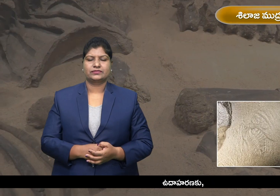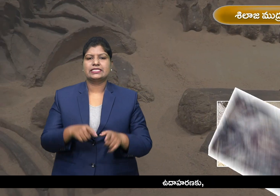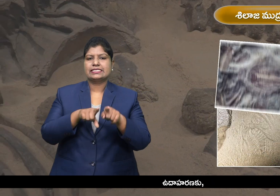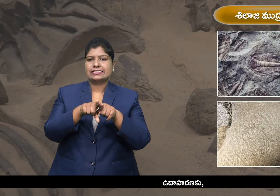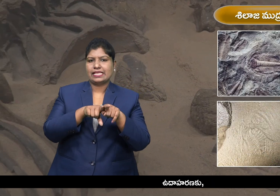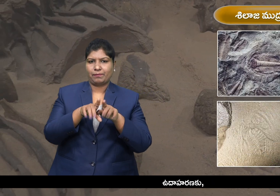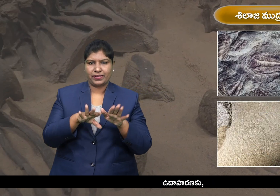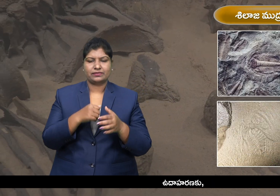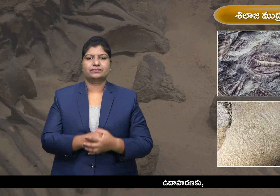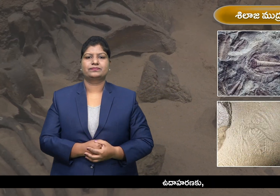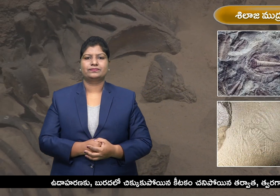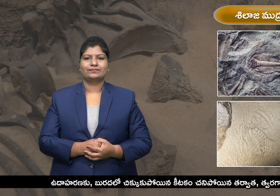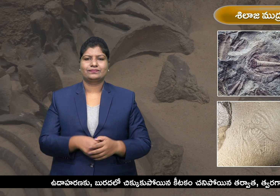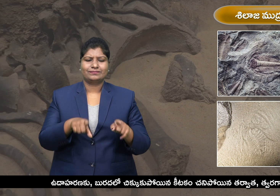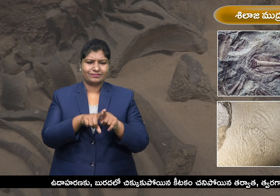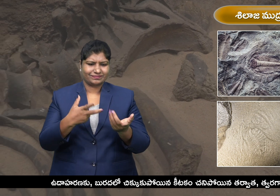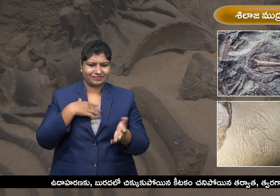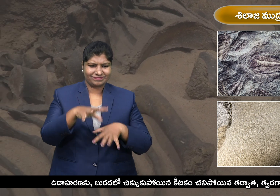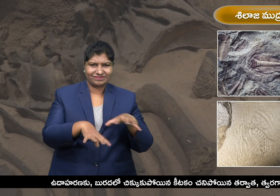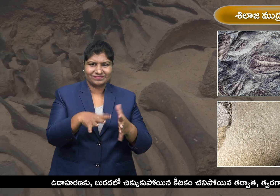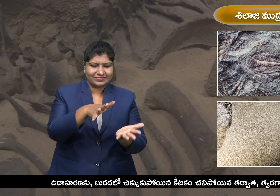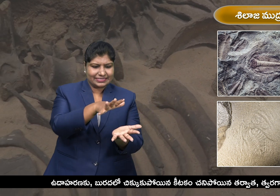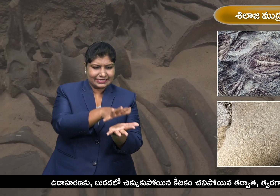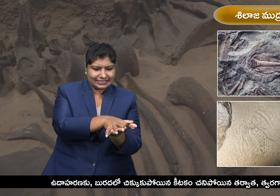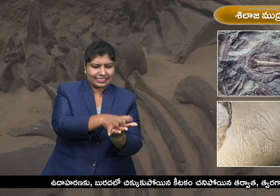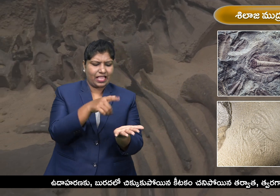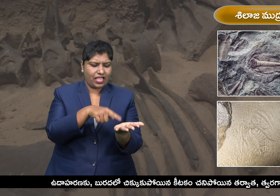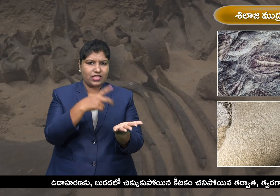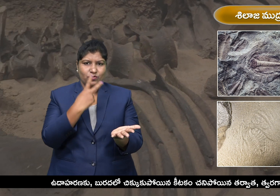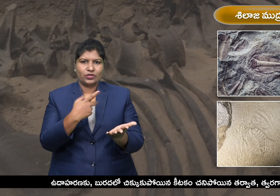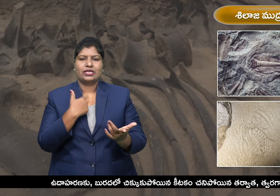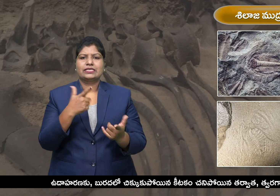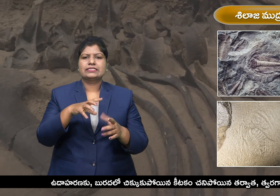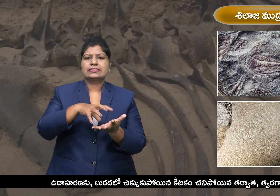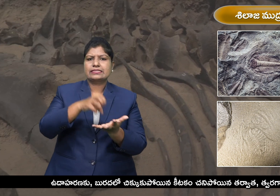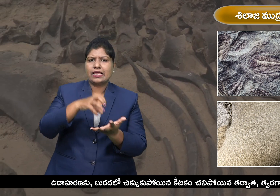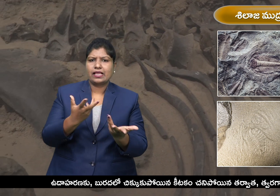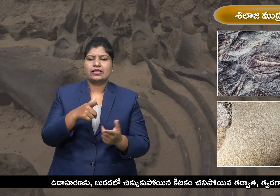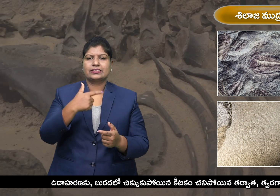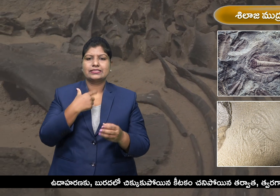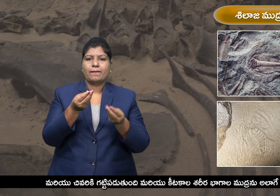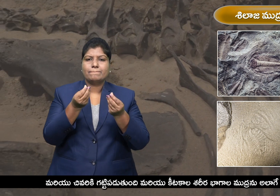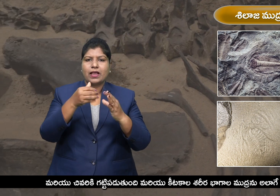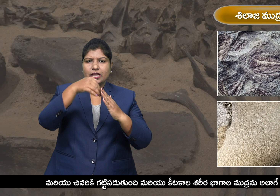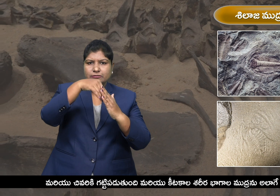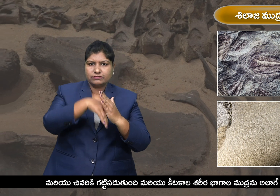ఉదాహరణకు, బురదలో చిక్కుకుపోయిన కీటకం చనిపోయిన తరువాత త్వరగా కుళ్ళిపోదు మరియు